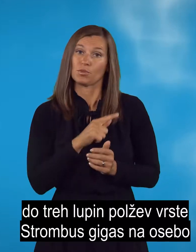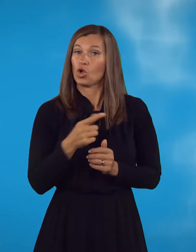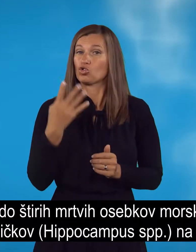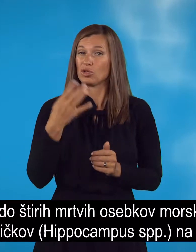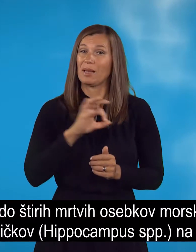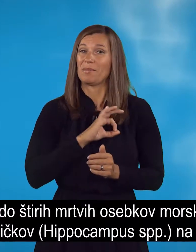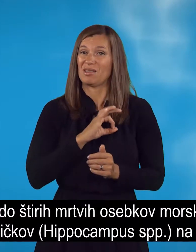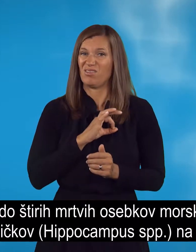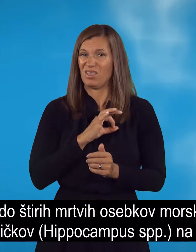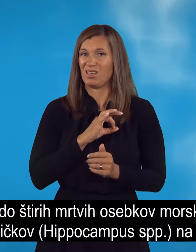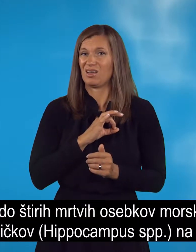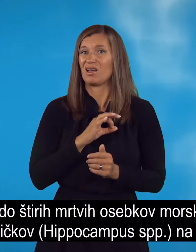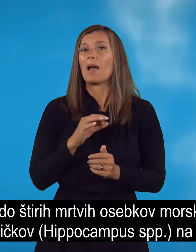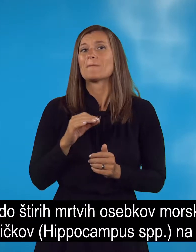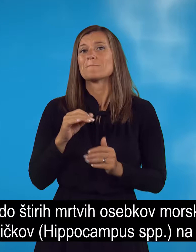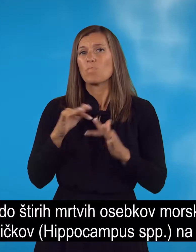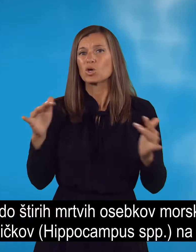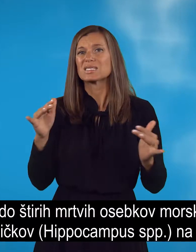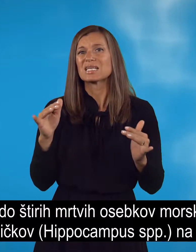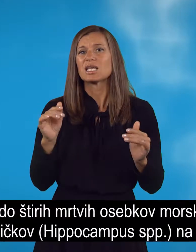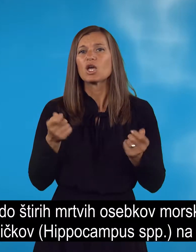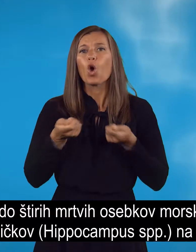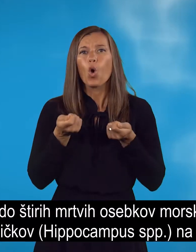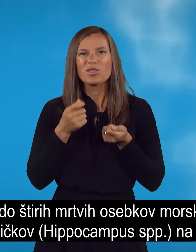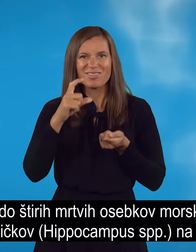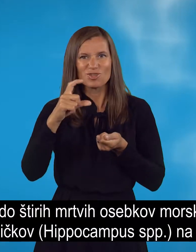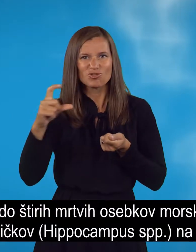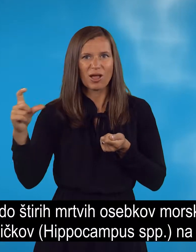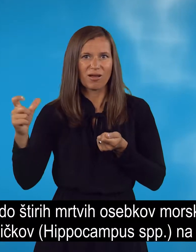Do 4 mrtvih osebkov morskih konjičkov na osebo.